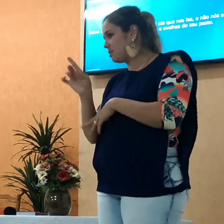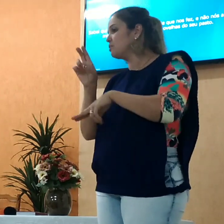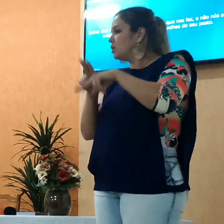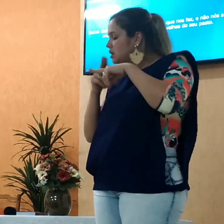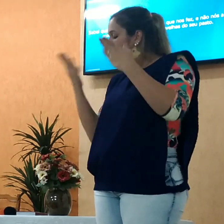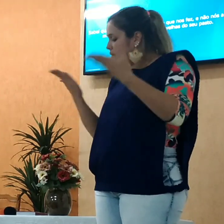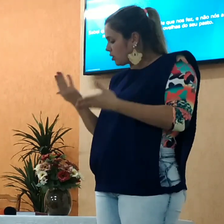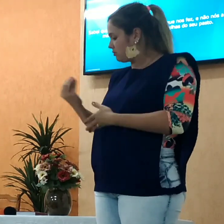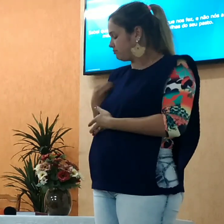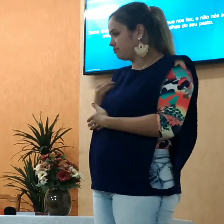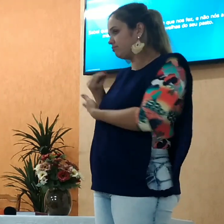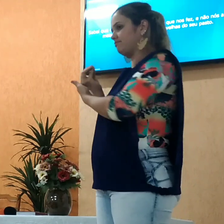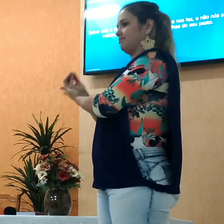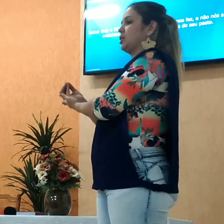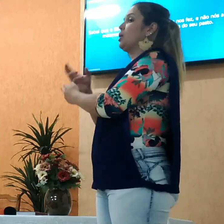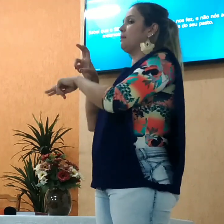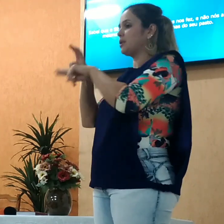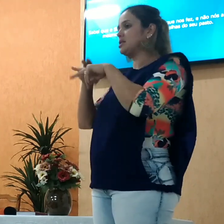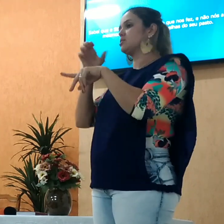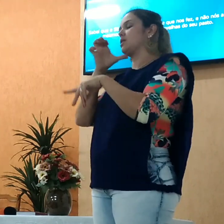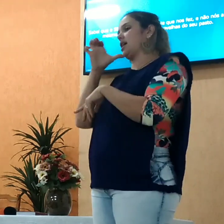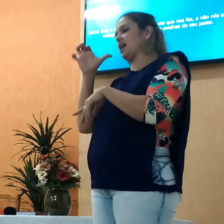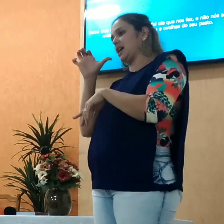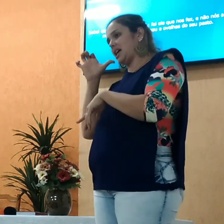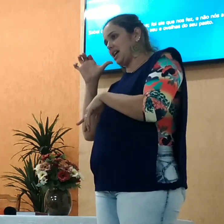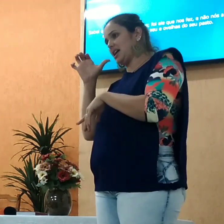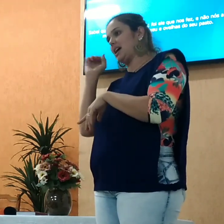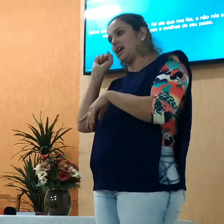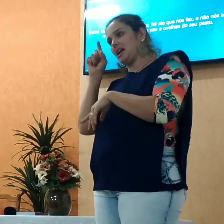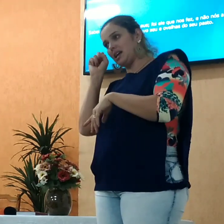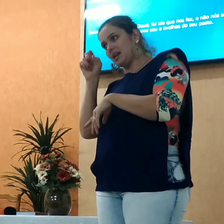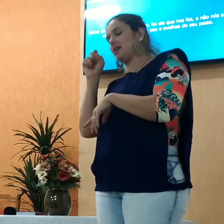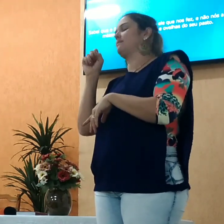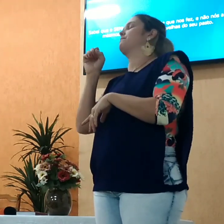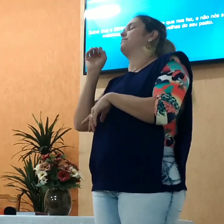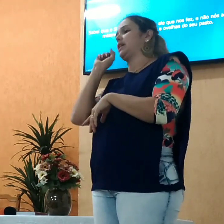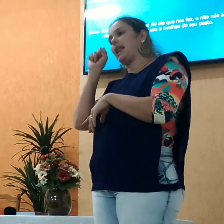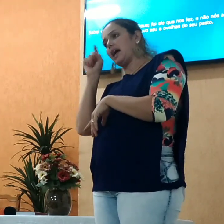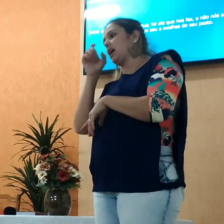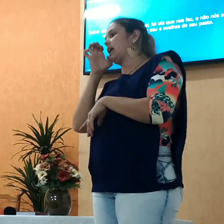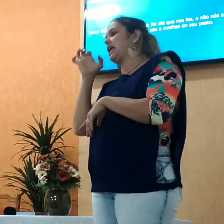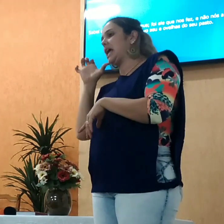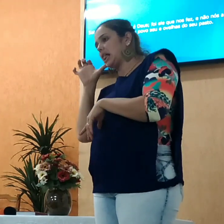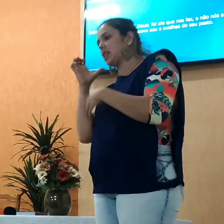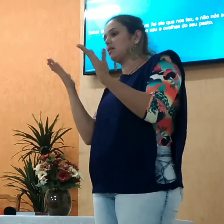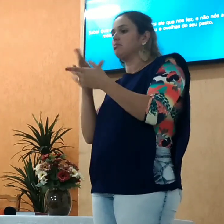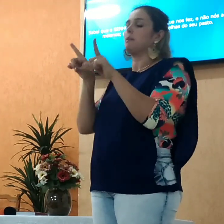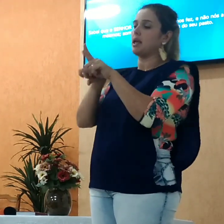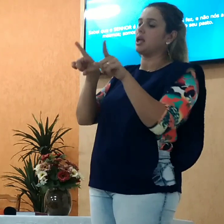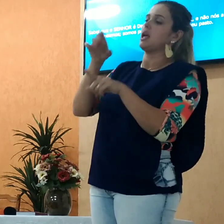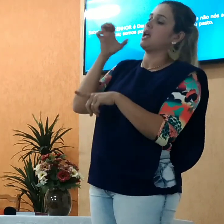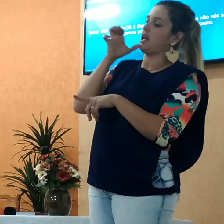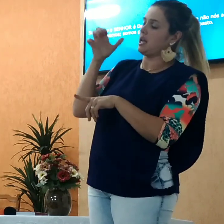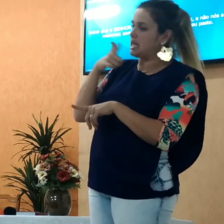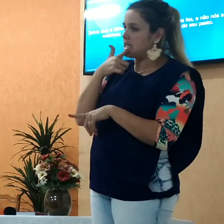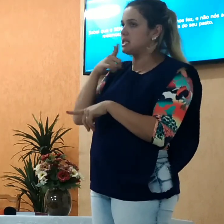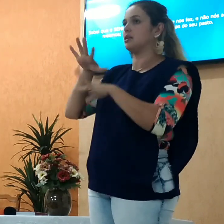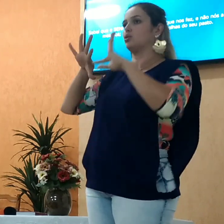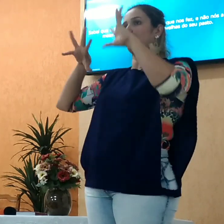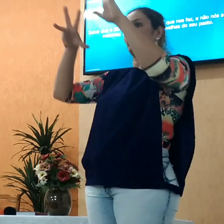é por isso que Enara e Éder, os pais de Elisa, está aqui com toda a família, com toda a igreja, com